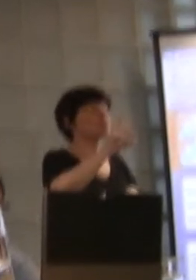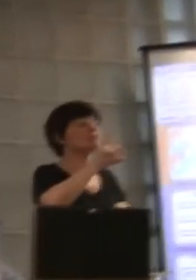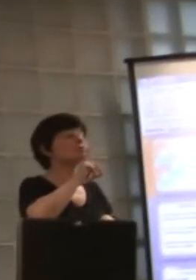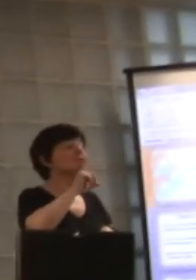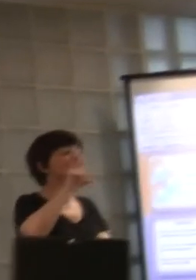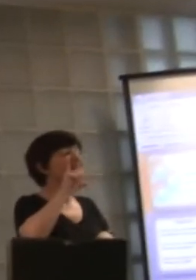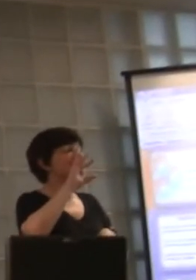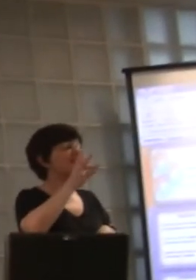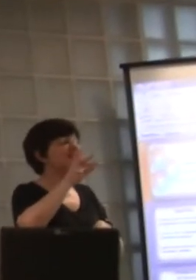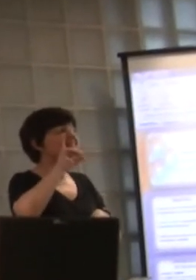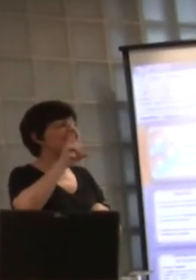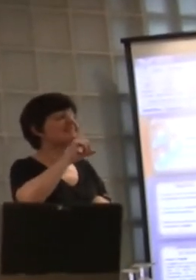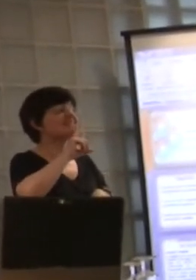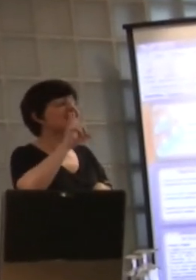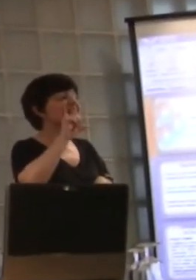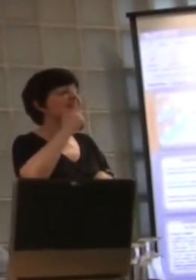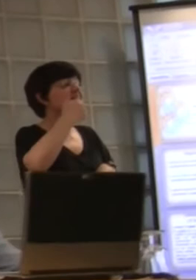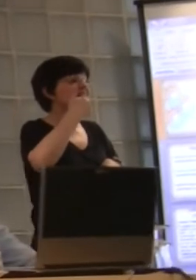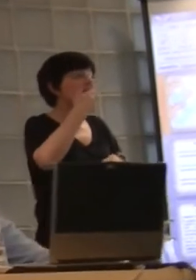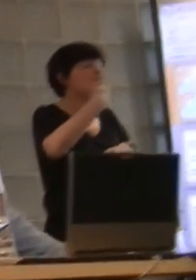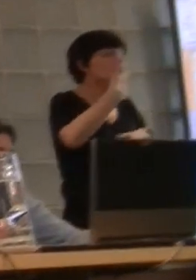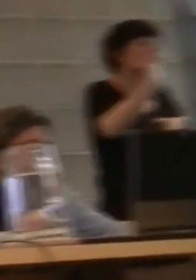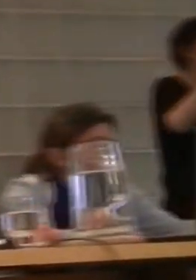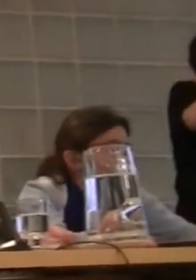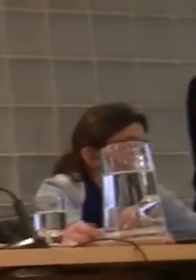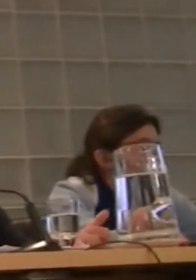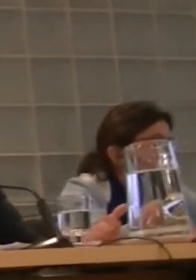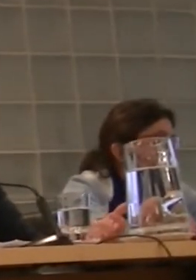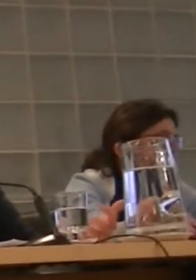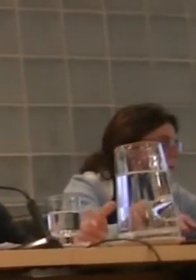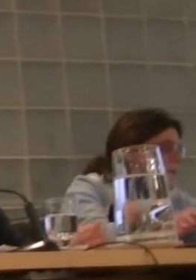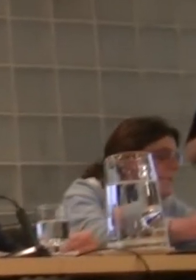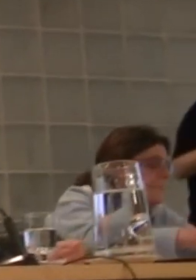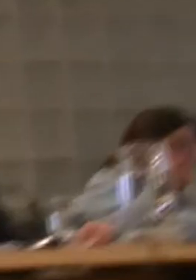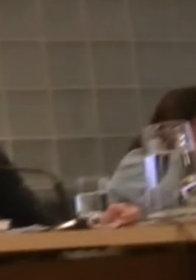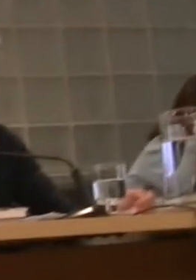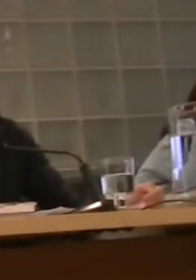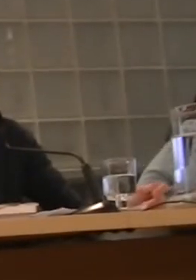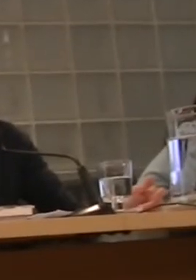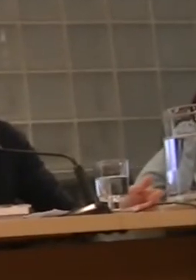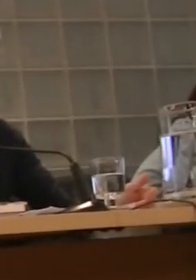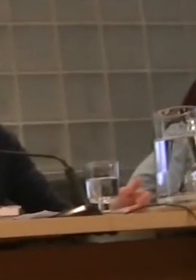Esto tal vez pudo haberme provocado una hipoacusia,